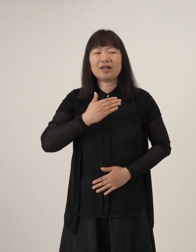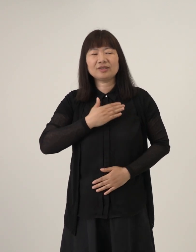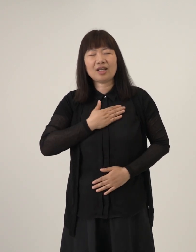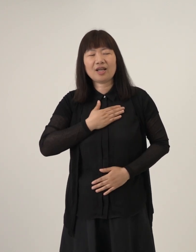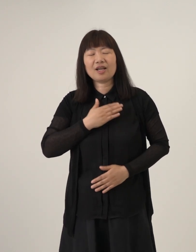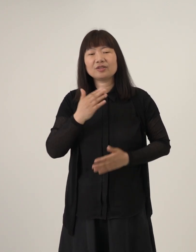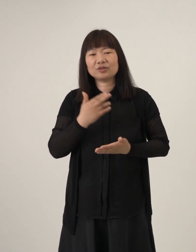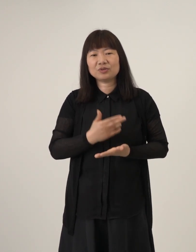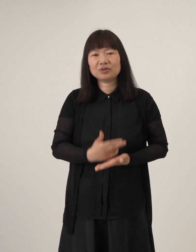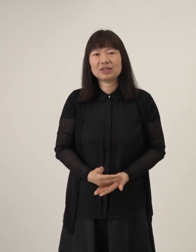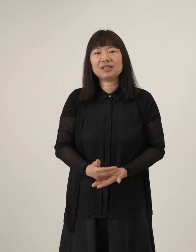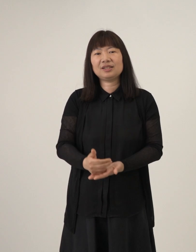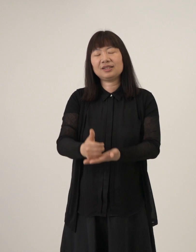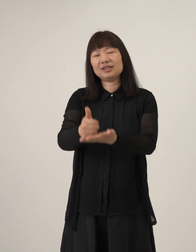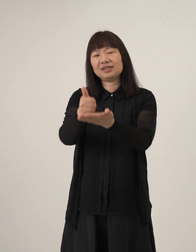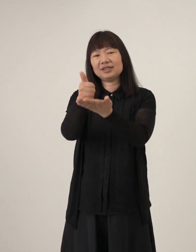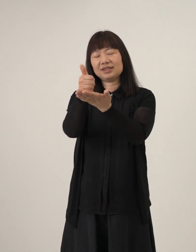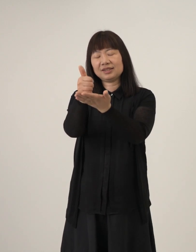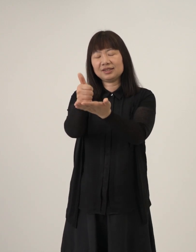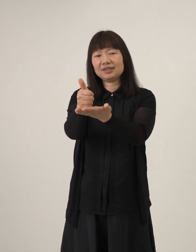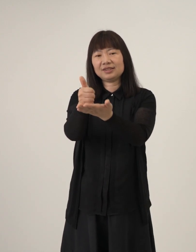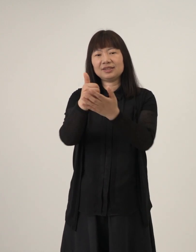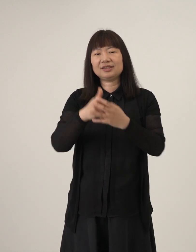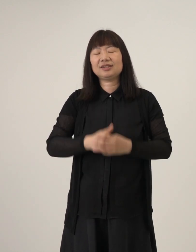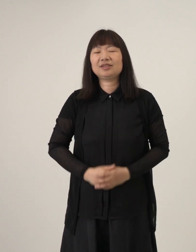귀하신 나의 주님.